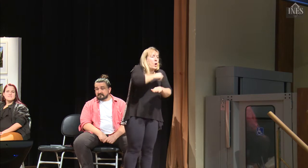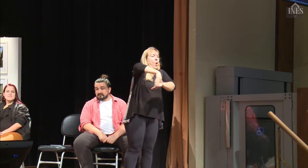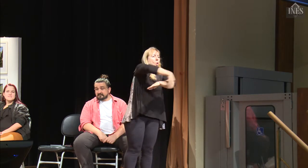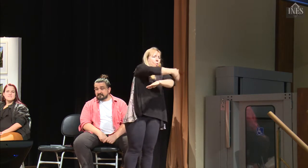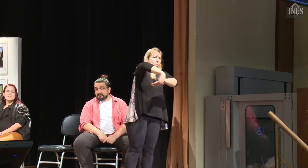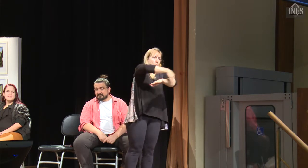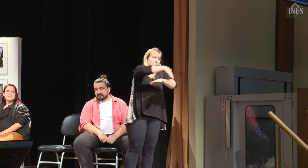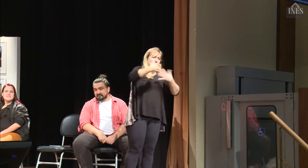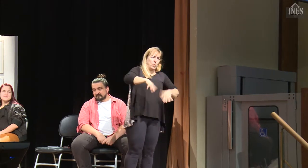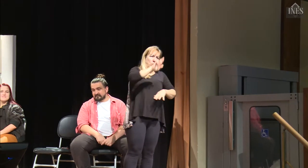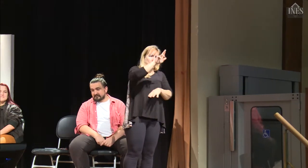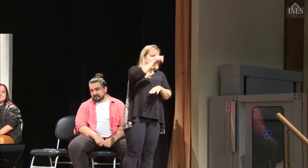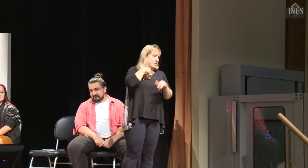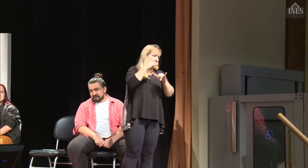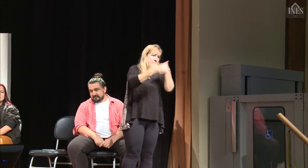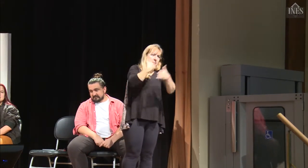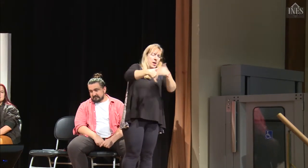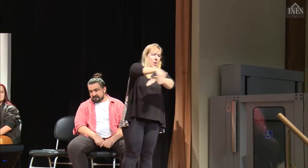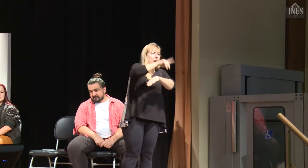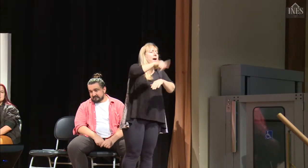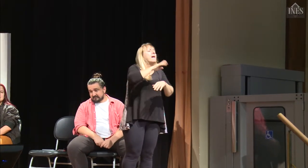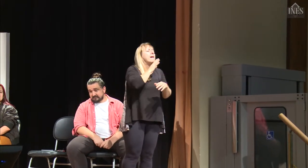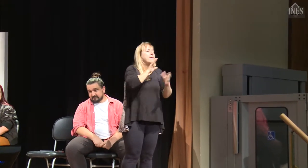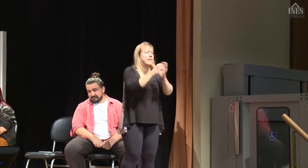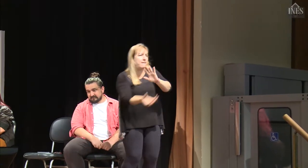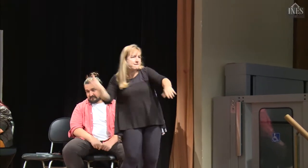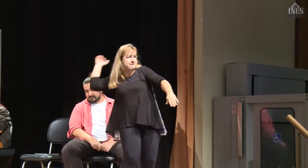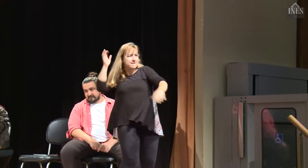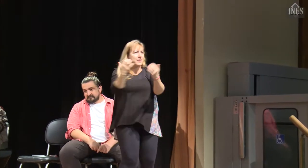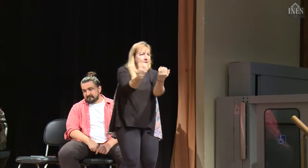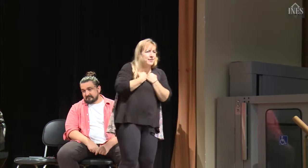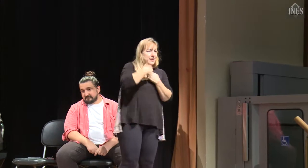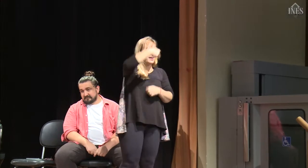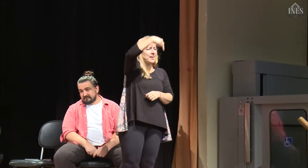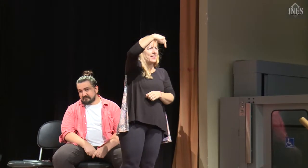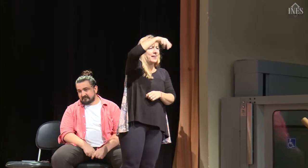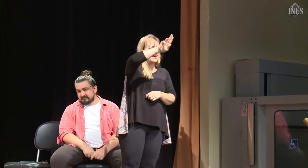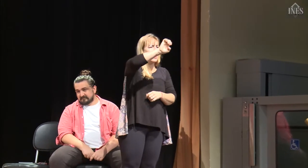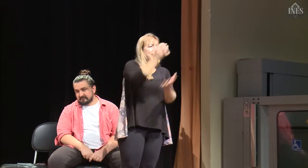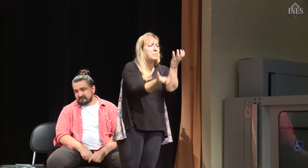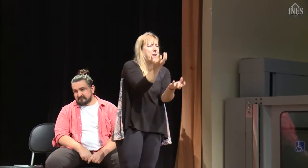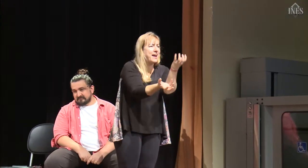gostava de arrumar casa, brincar de arrumar casa. E sempre ficava na rua. Aí,